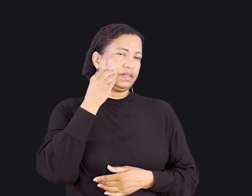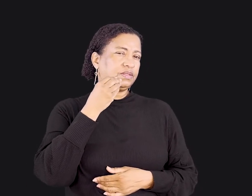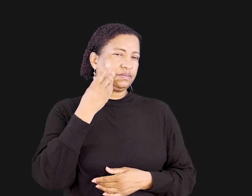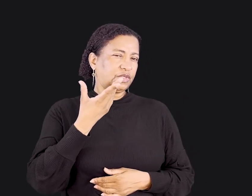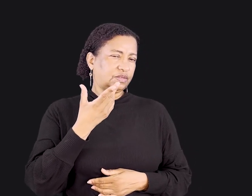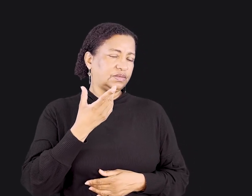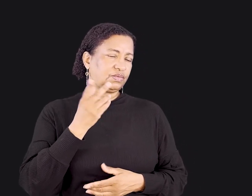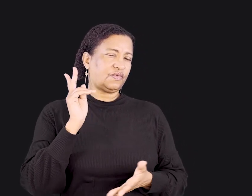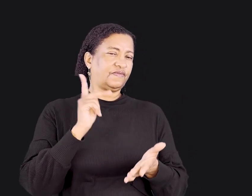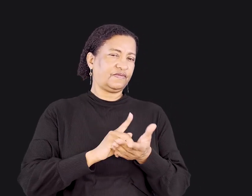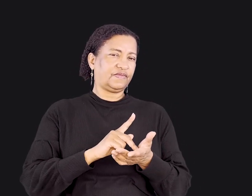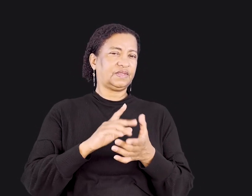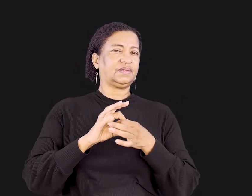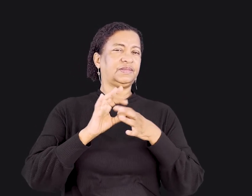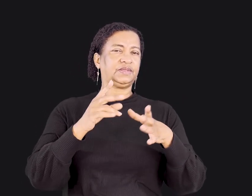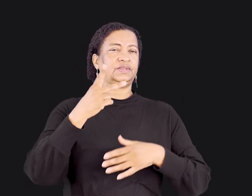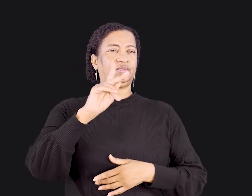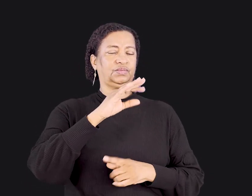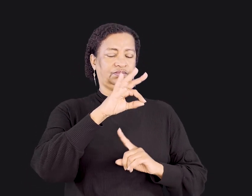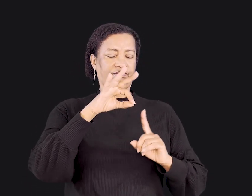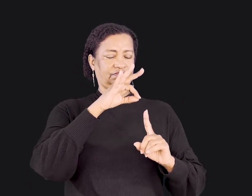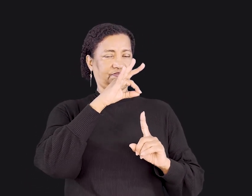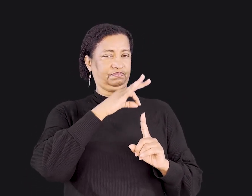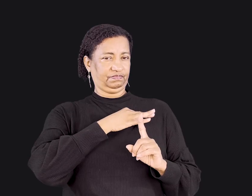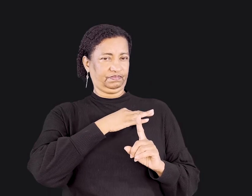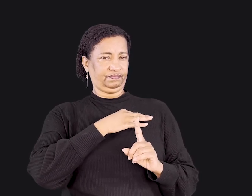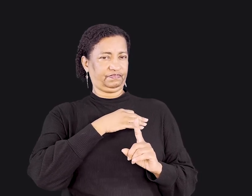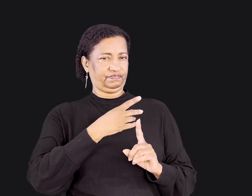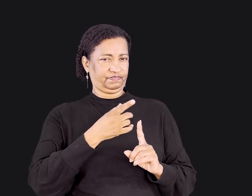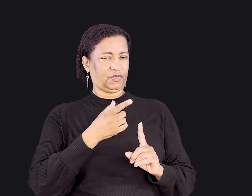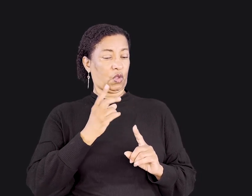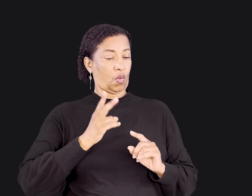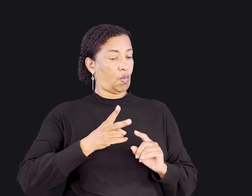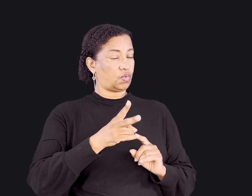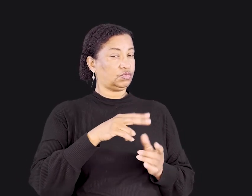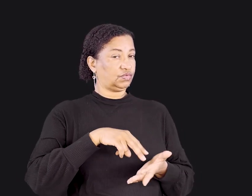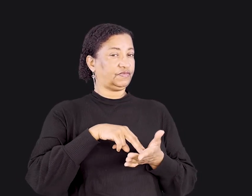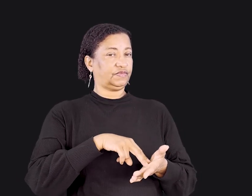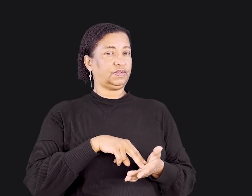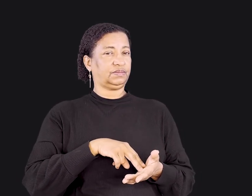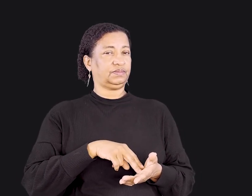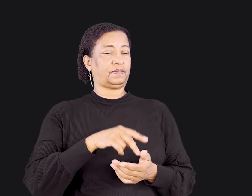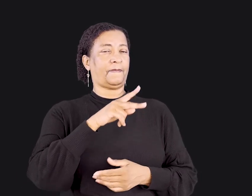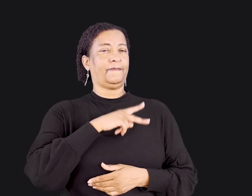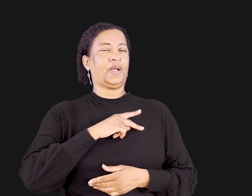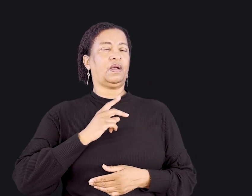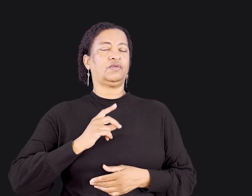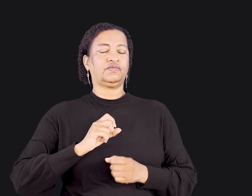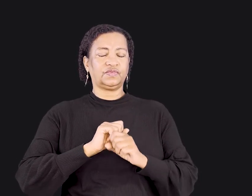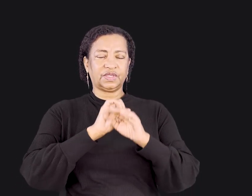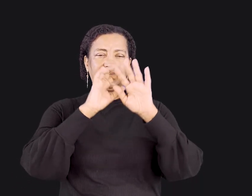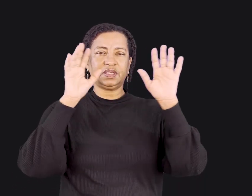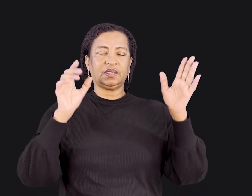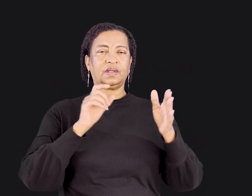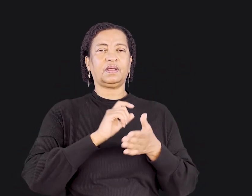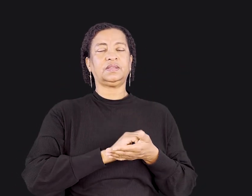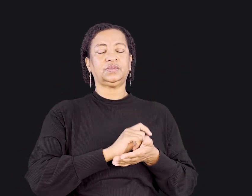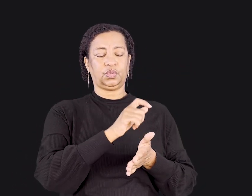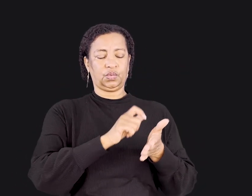verdadeira liberdade no seu espírito? Não abra mão disso. Paulo foi muito claro no versículo 19 do capítulo 5, quando